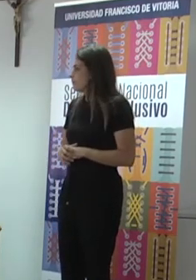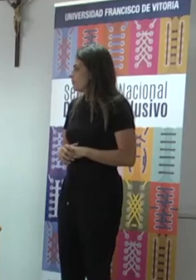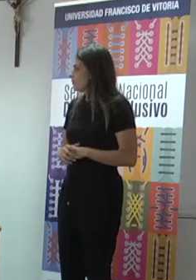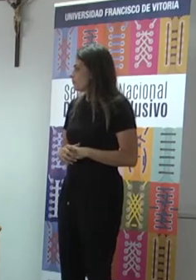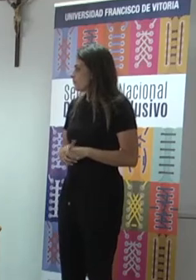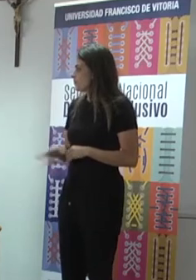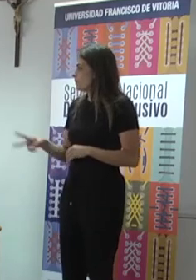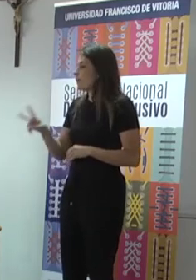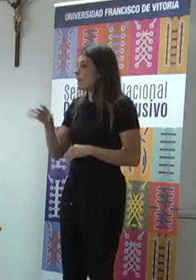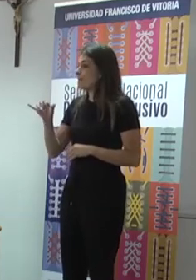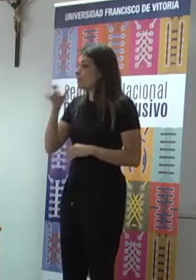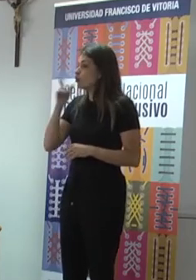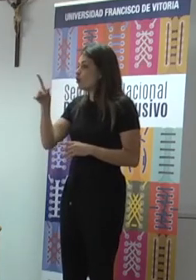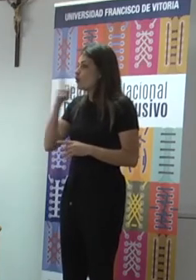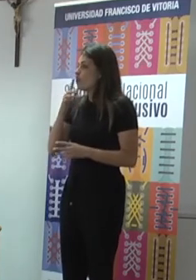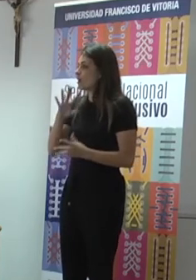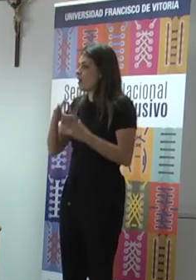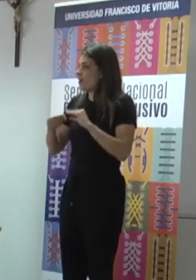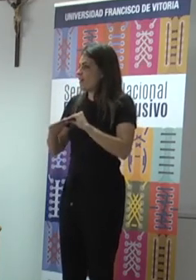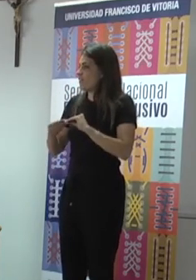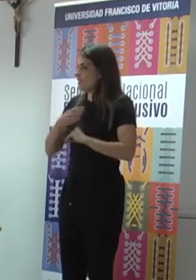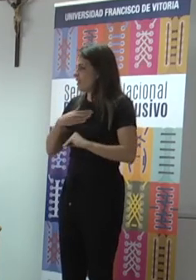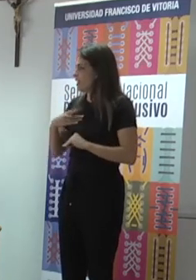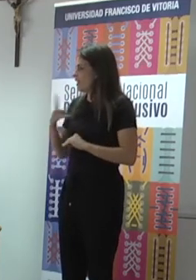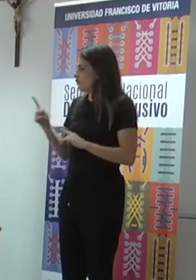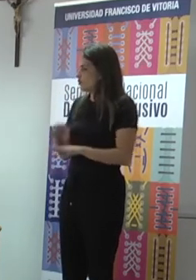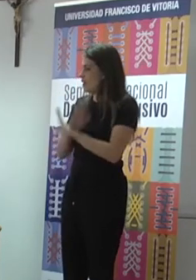Víctor las quiere quitar y tú endurecerlas. Sí.